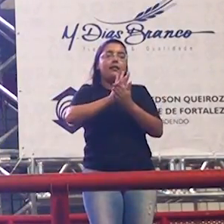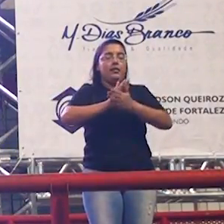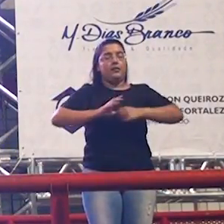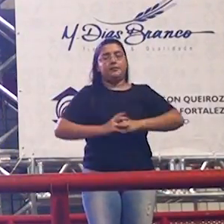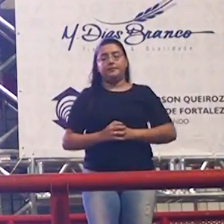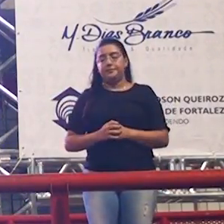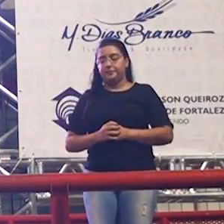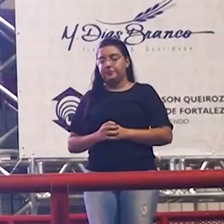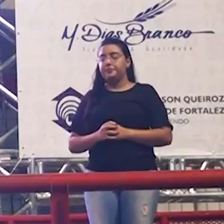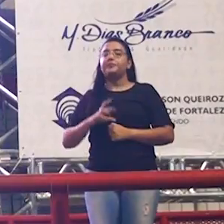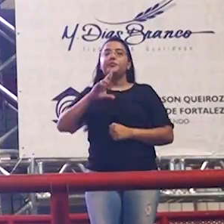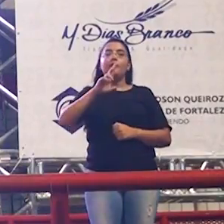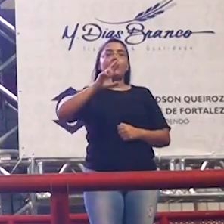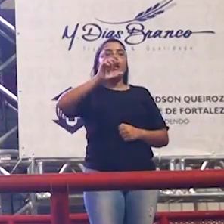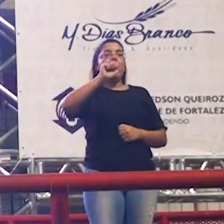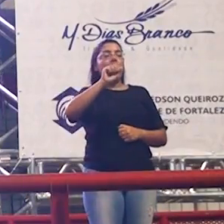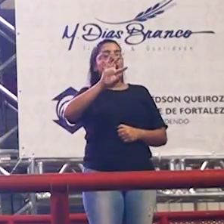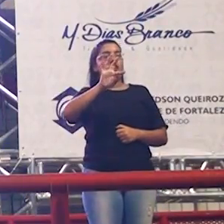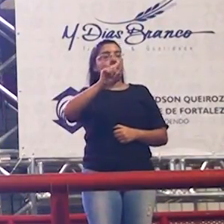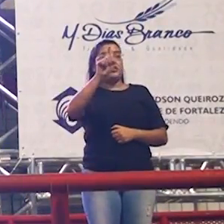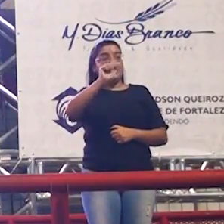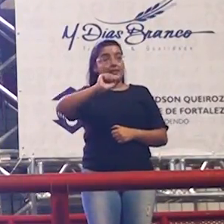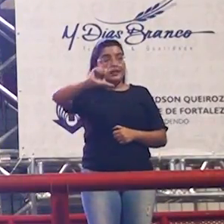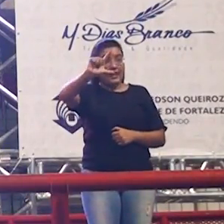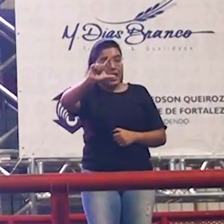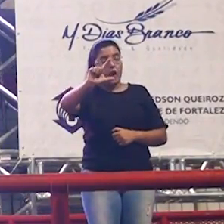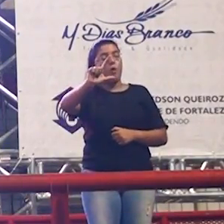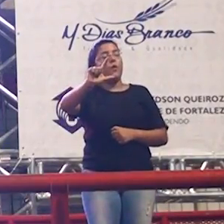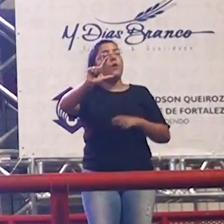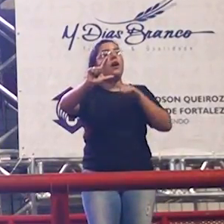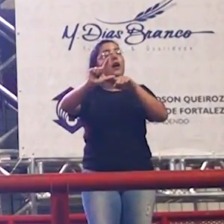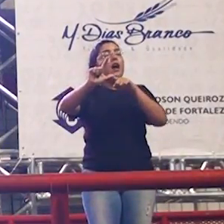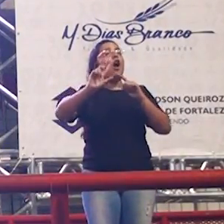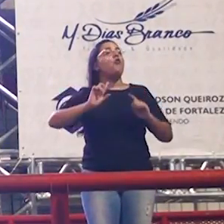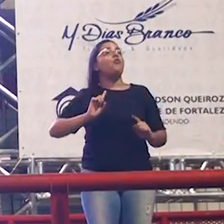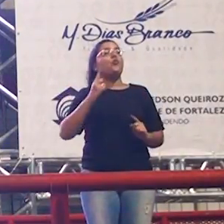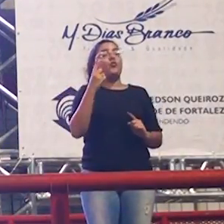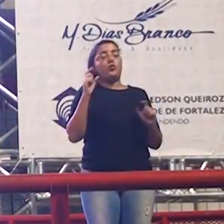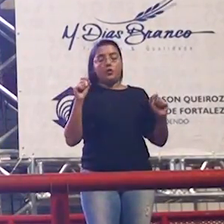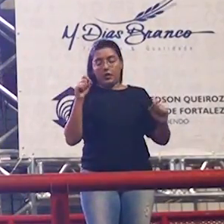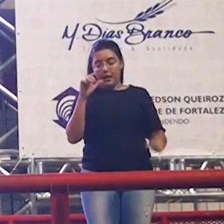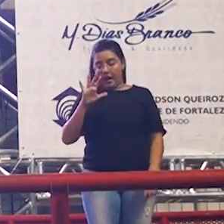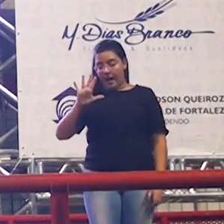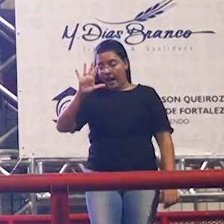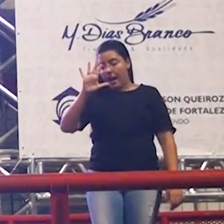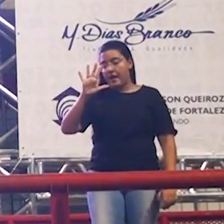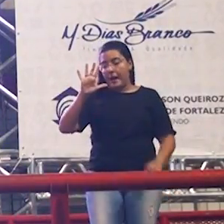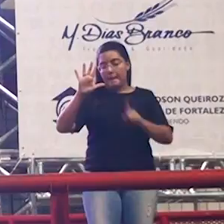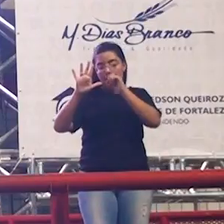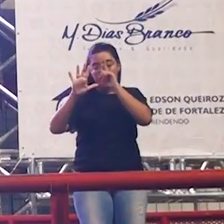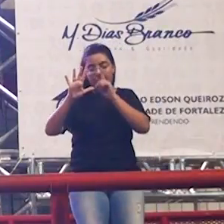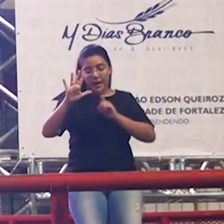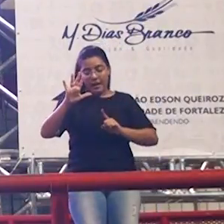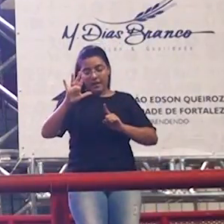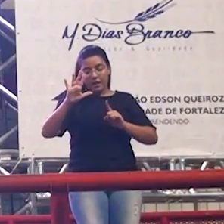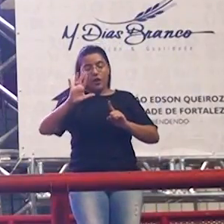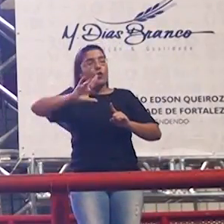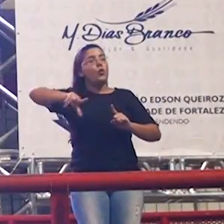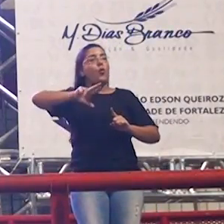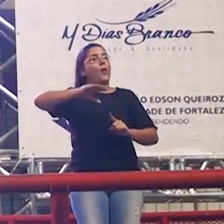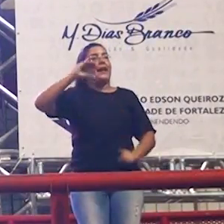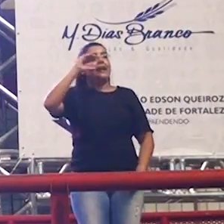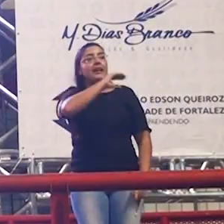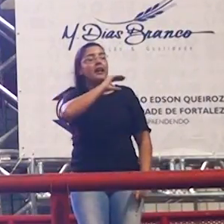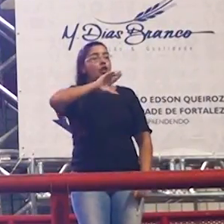Para Hatzel, as únicas regiões que poderiam se desenvolver seriam essas áreas amarelas, que nem são quentes nem